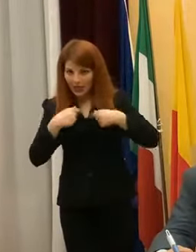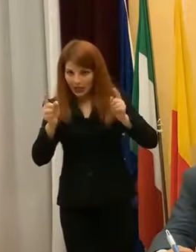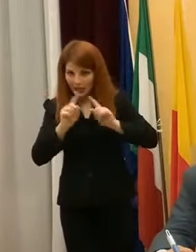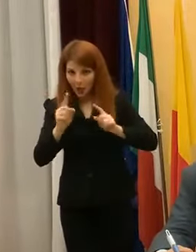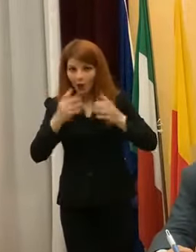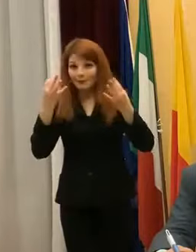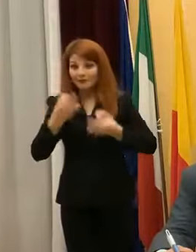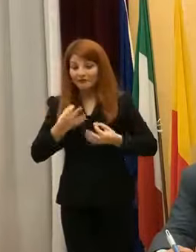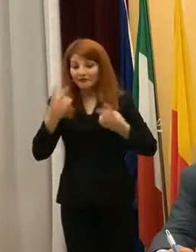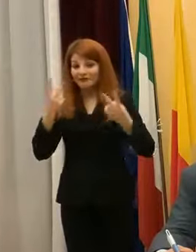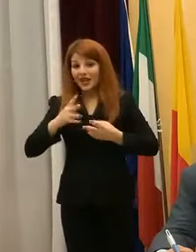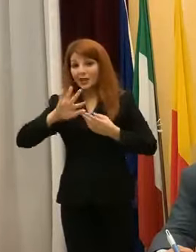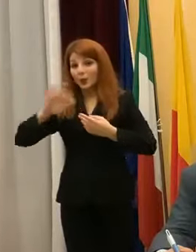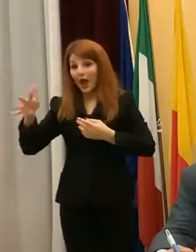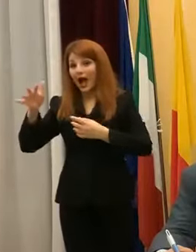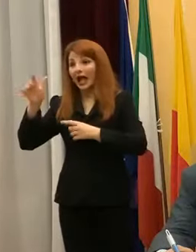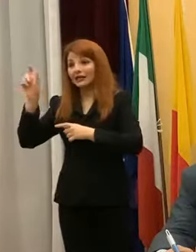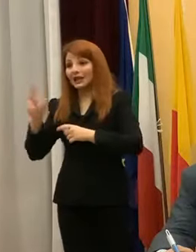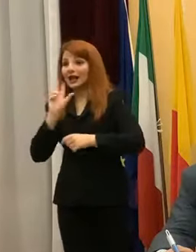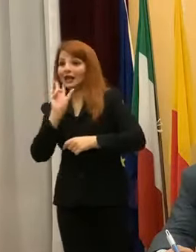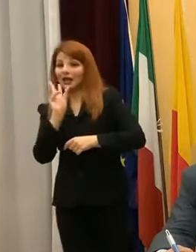mutuare,